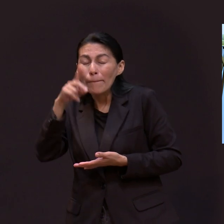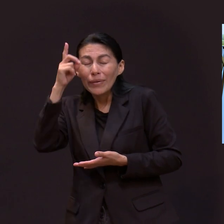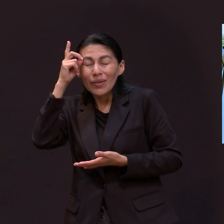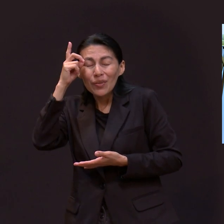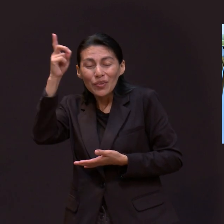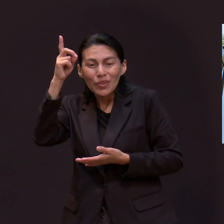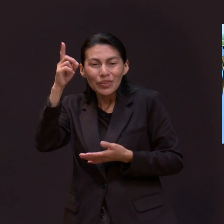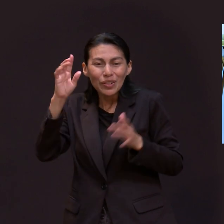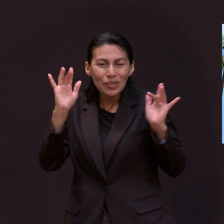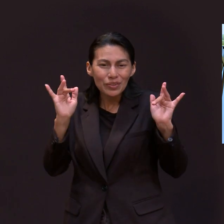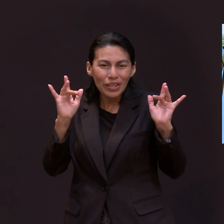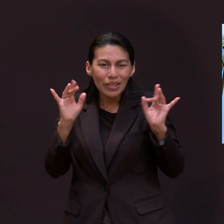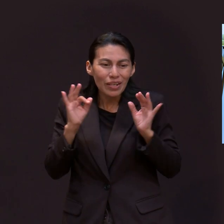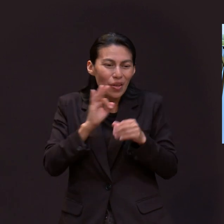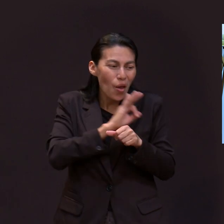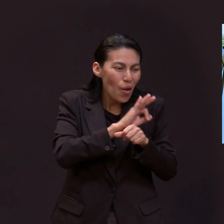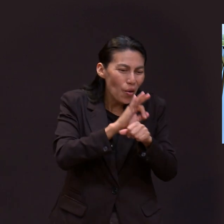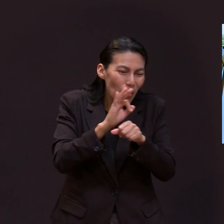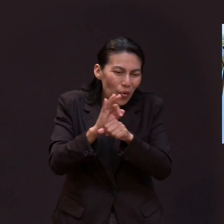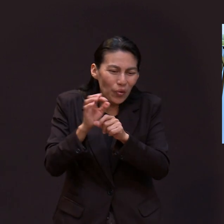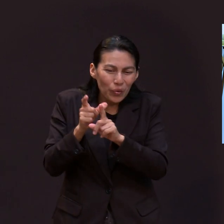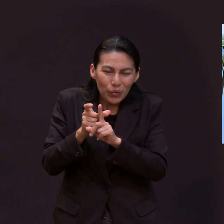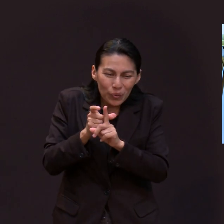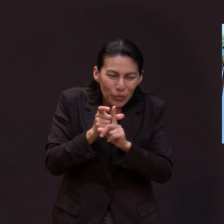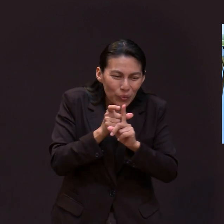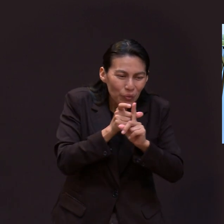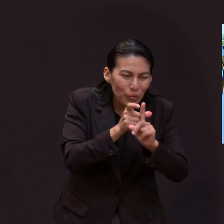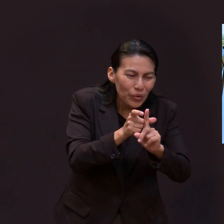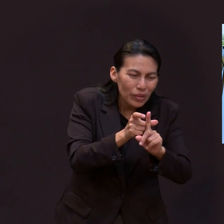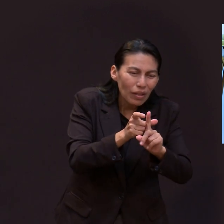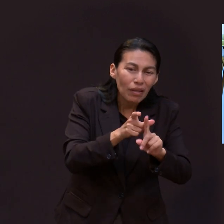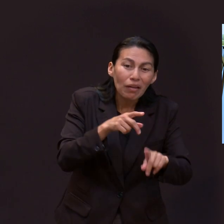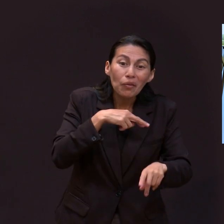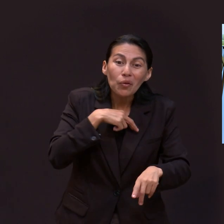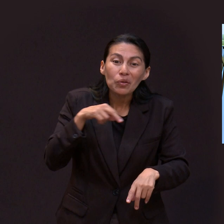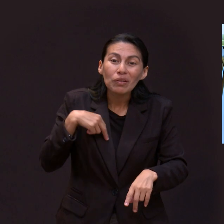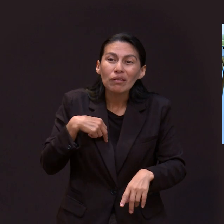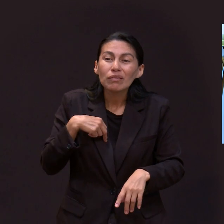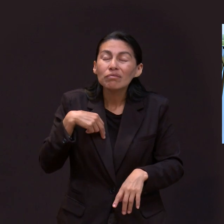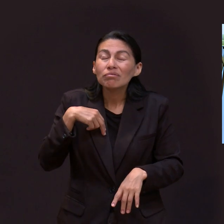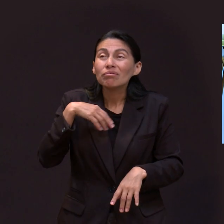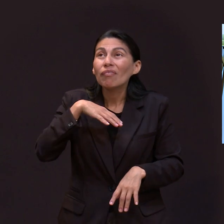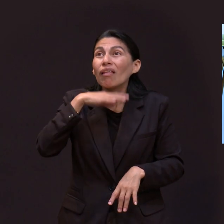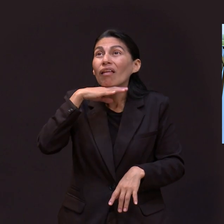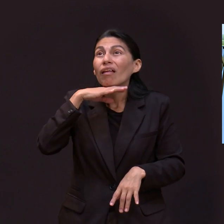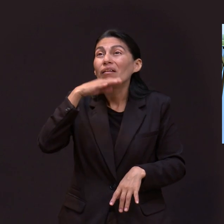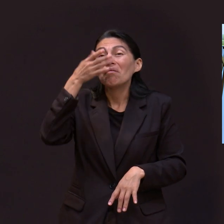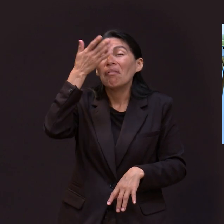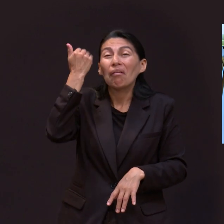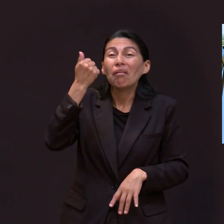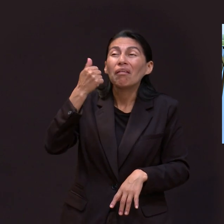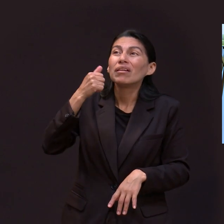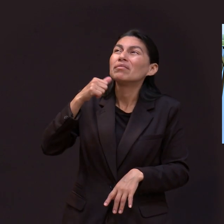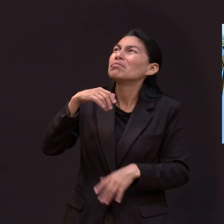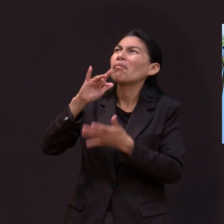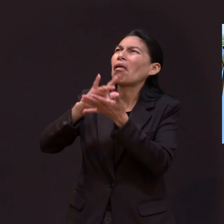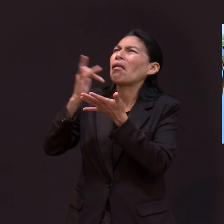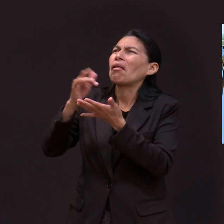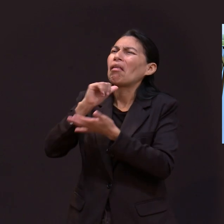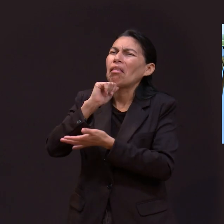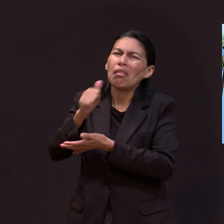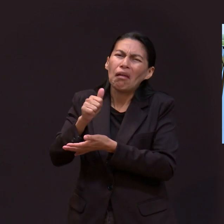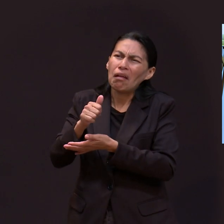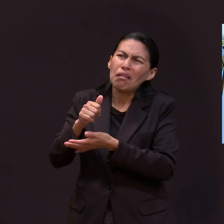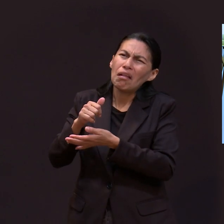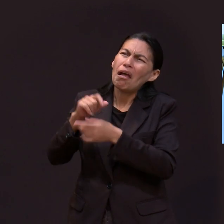ángeles han hecho maravillas con nosotros y muchas veces inconscientes no le damos gracias a dios no